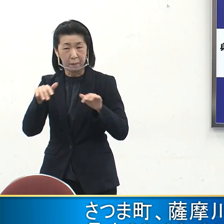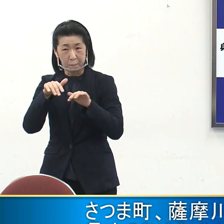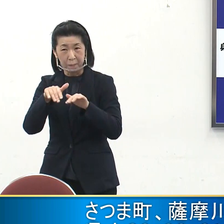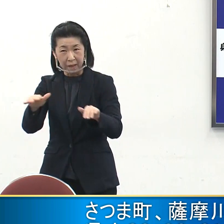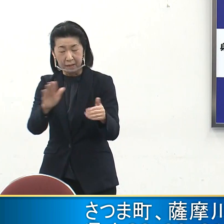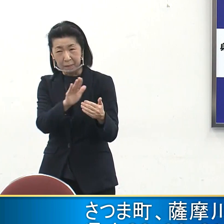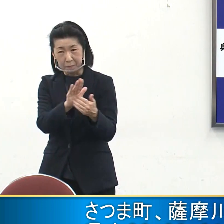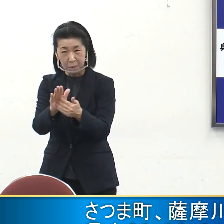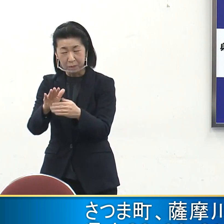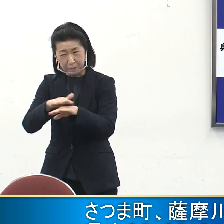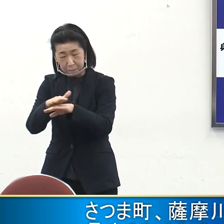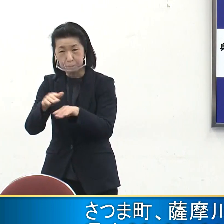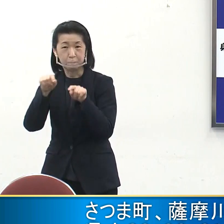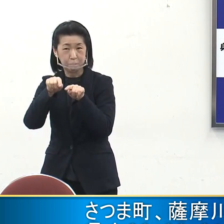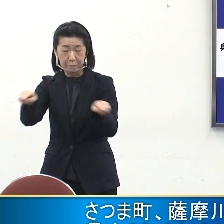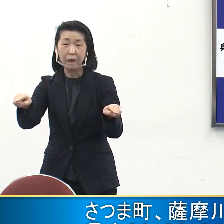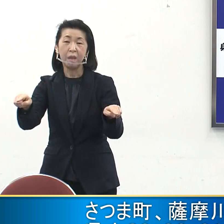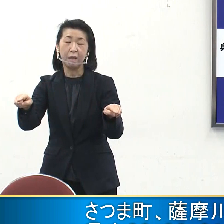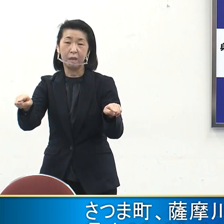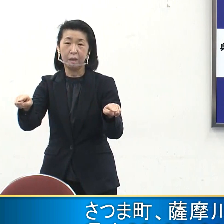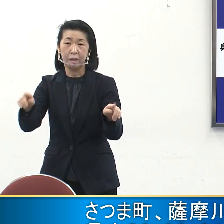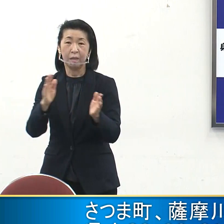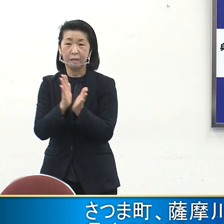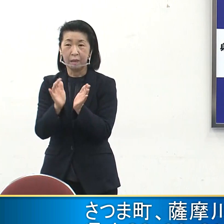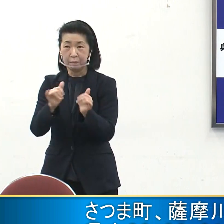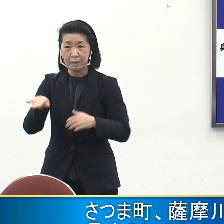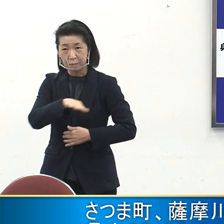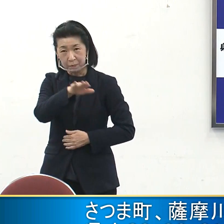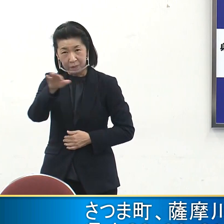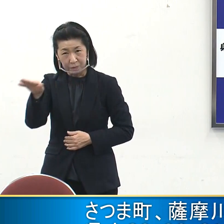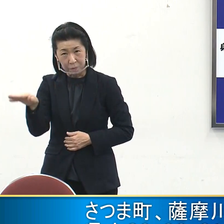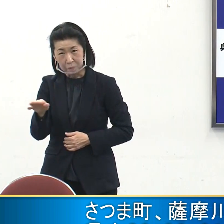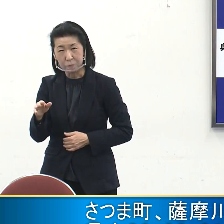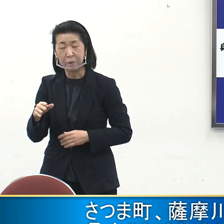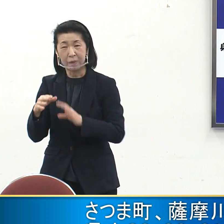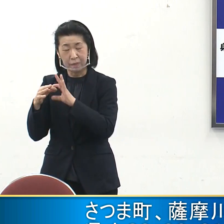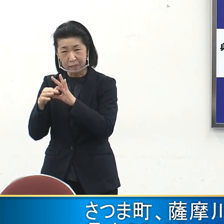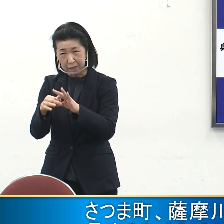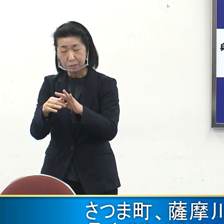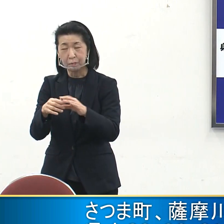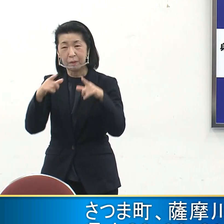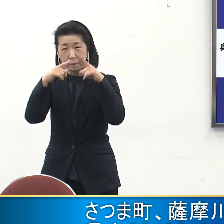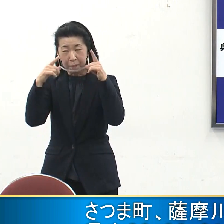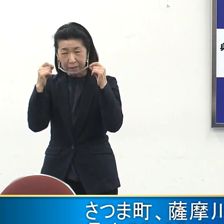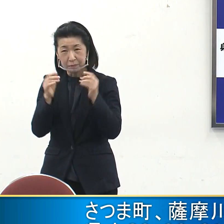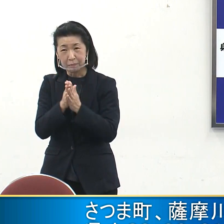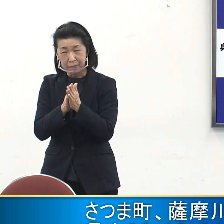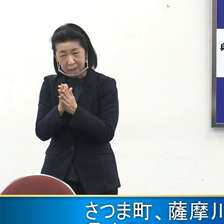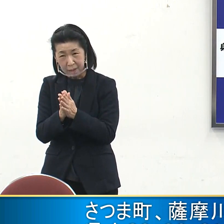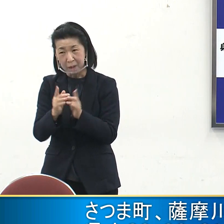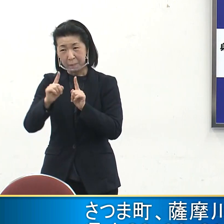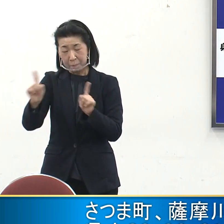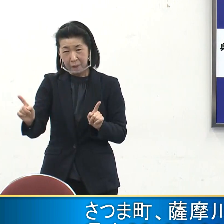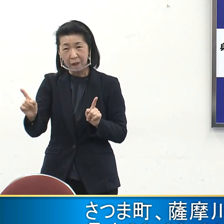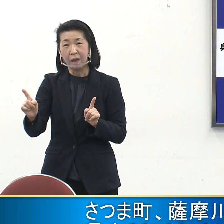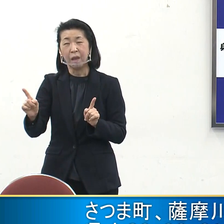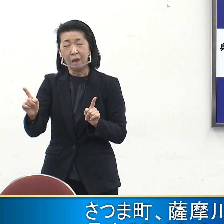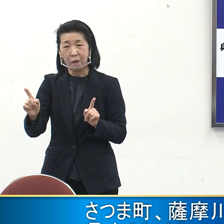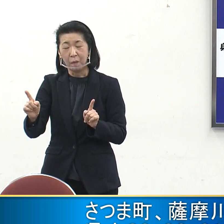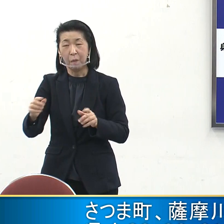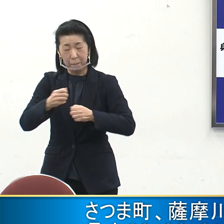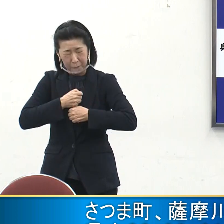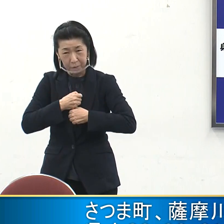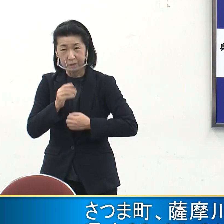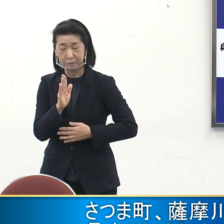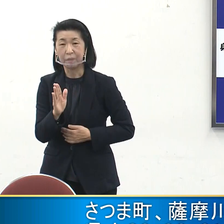ましては、引き続き基本的な感染防止対策を徹底していただいた上で行動していただくようお願いいたします。発熱